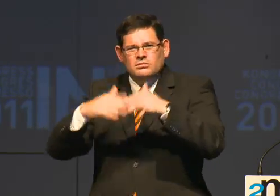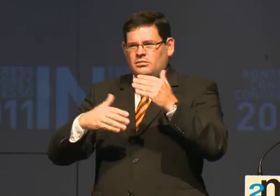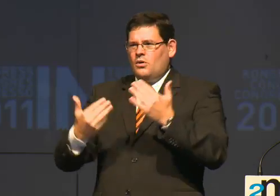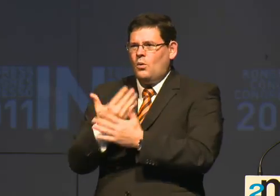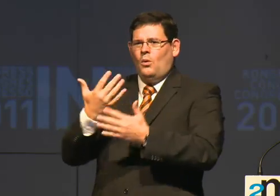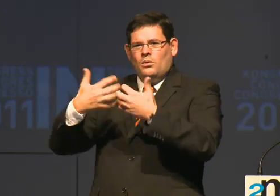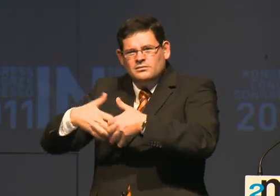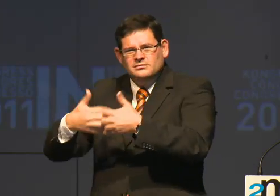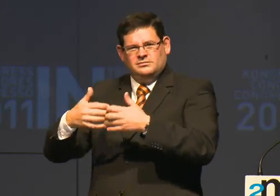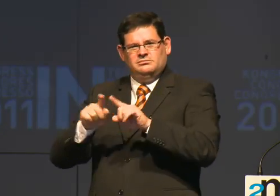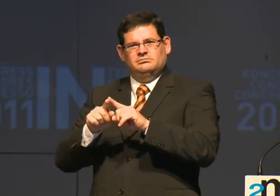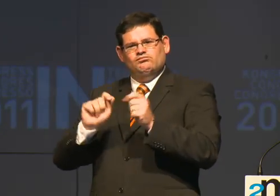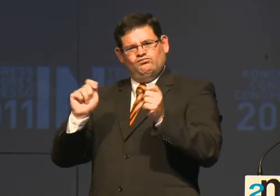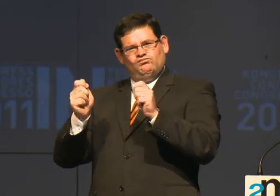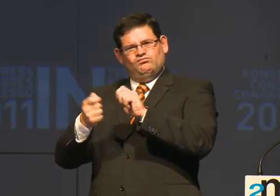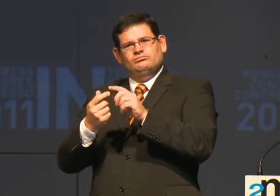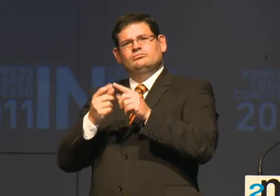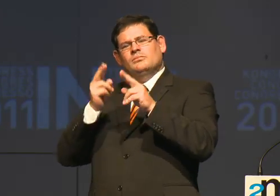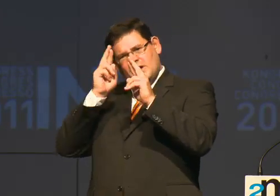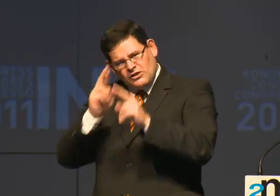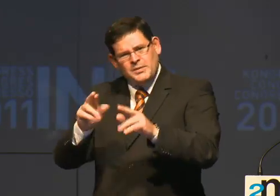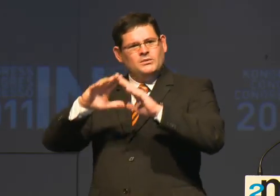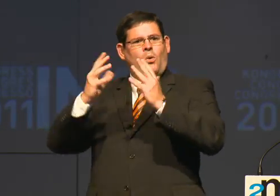la protection de l'environnement,